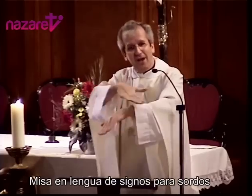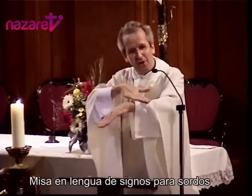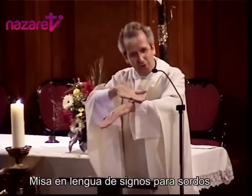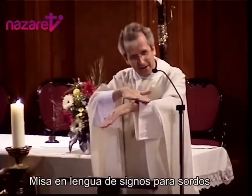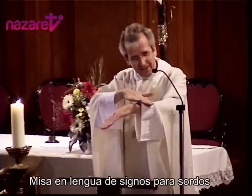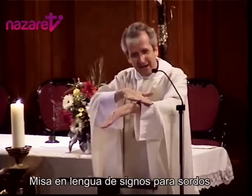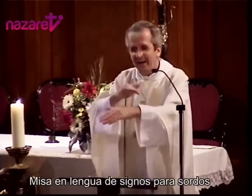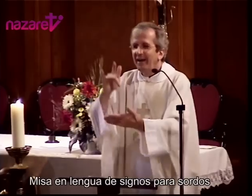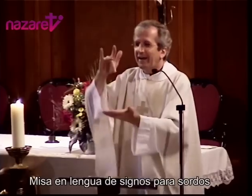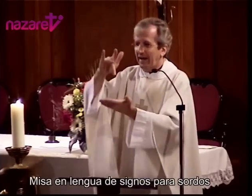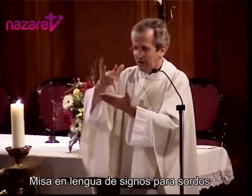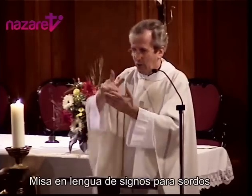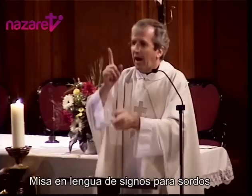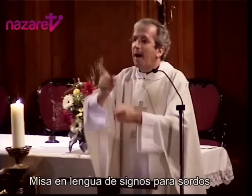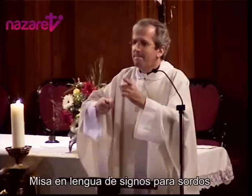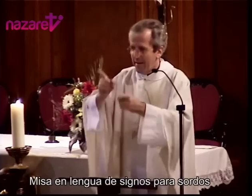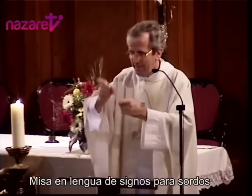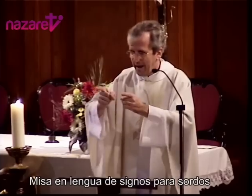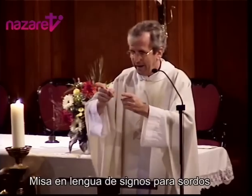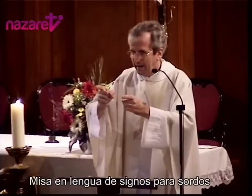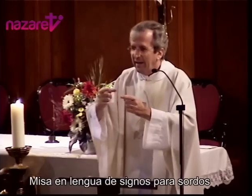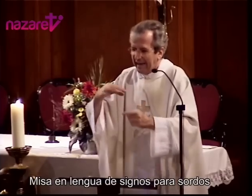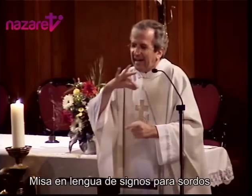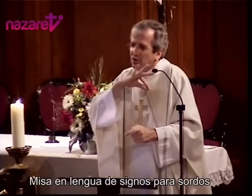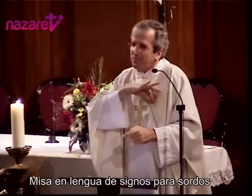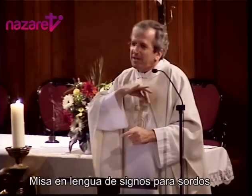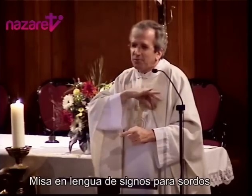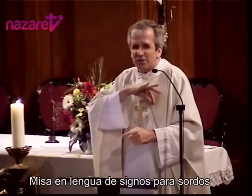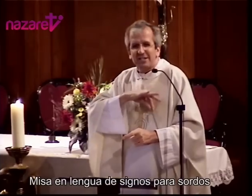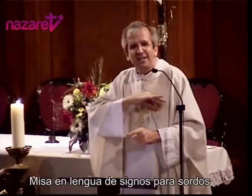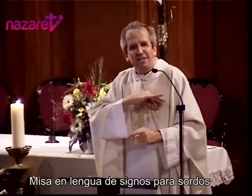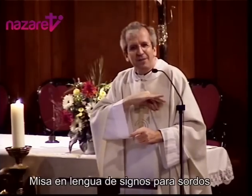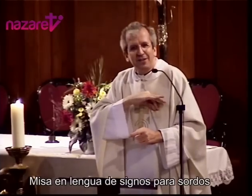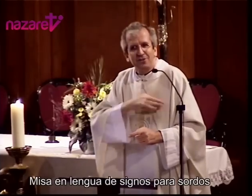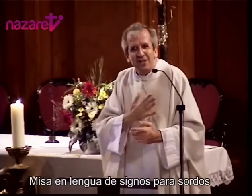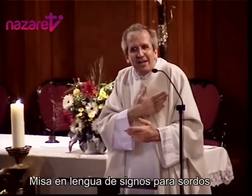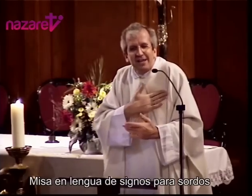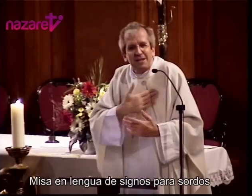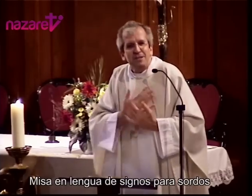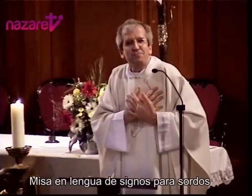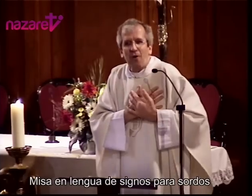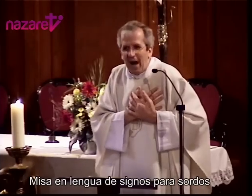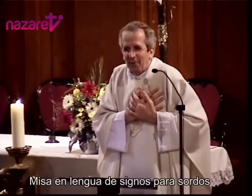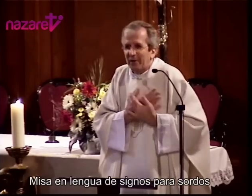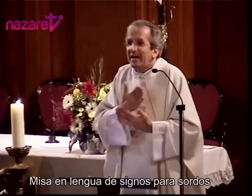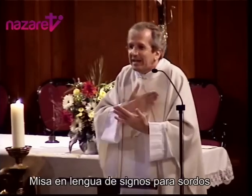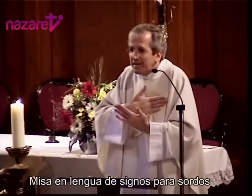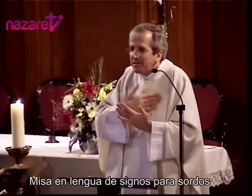gobernar, que les toca mandar, esos mismos sentimientos, ese mismo amor, ese mismo